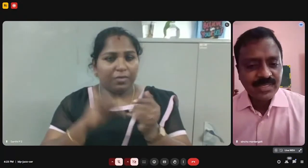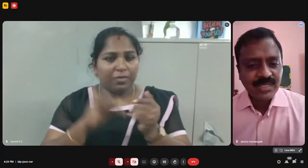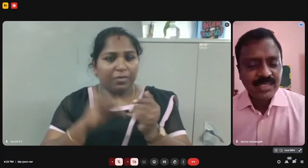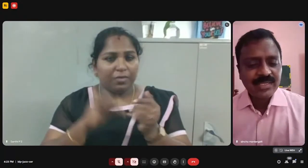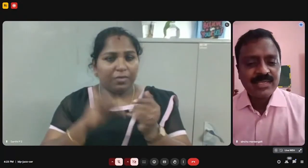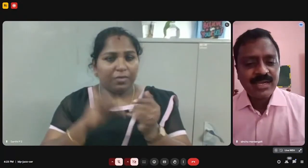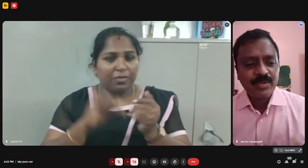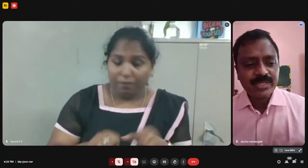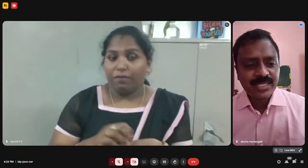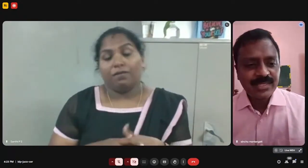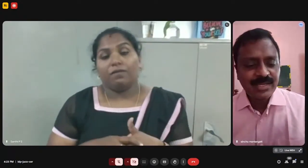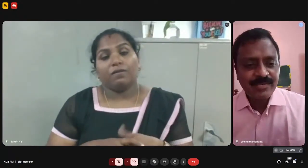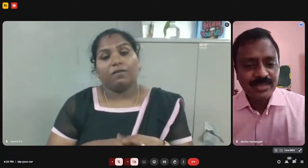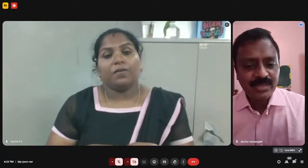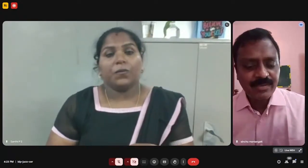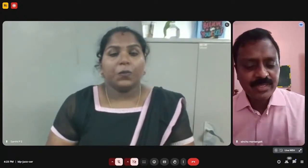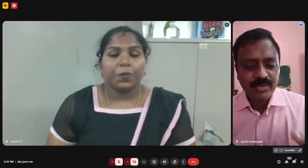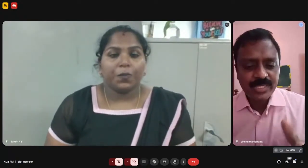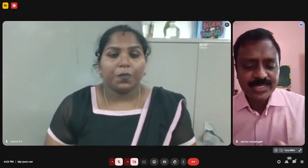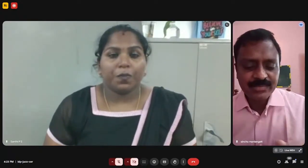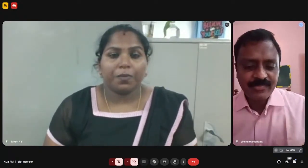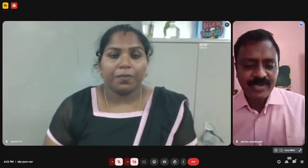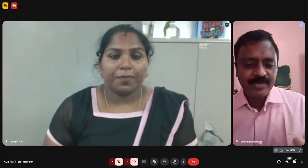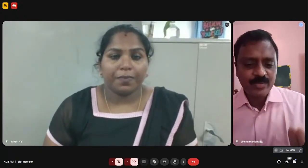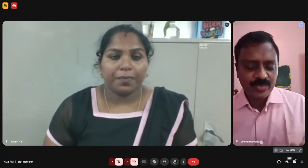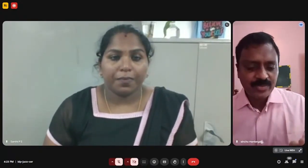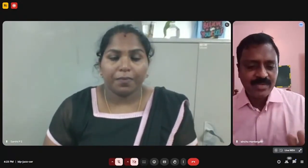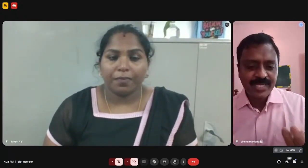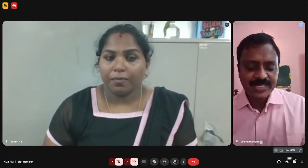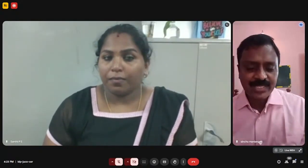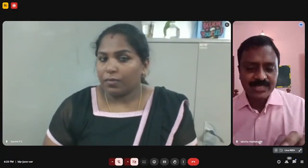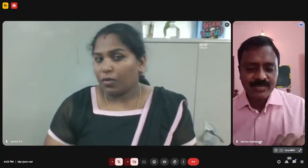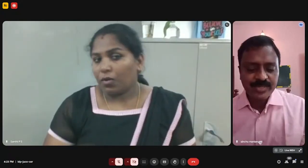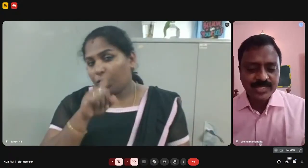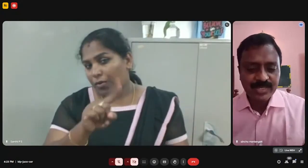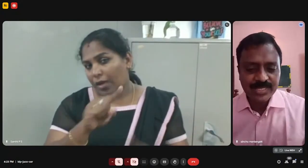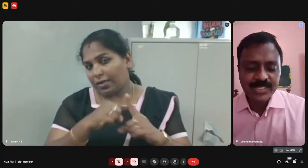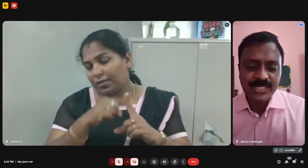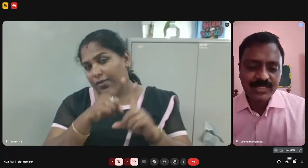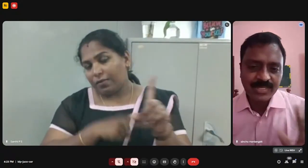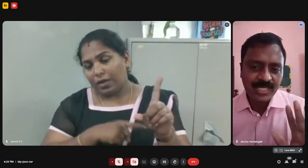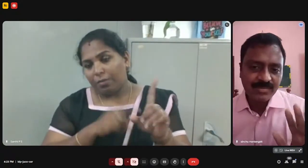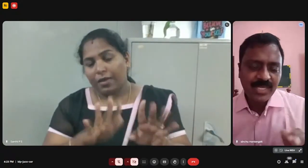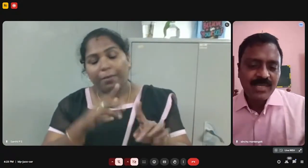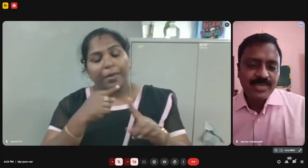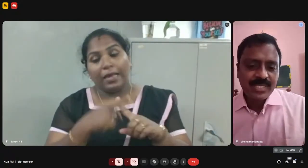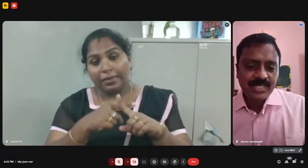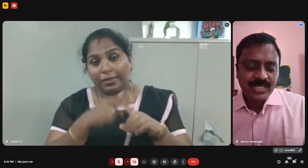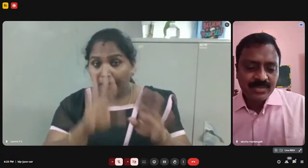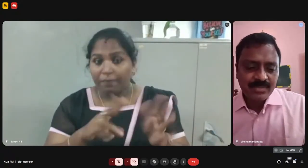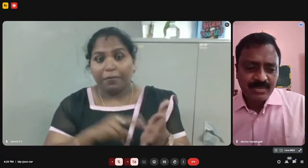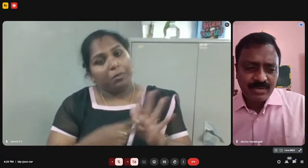കാണും. അല്ലെങ്കിൽ ഒന്നെങ്കിൽ അവർക്ക് ഒരു എക്സും വൈവേ ഉള്ളൂ. ഇപ്പൊ എക്സിനകത്ത് ഈ മ്യൂട്ടേഷൻ ഉണ്ടെങ്കിൽ തീർച്ചയായിട്ടും അവർക്ക് കാണും.